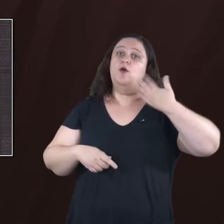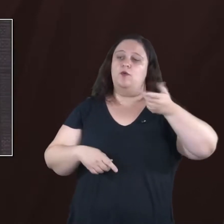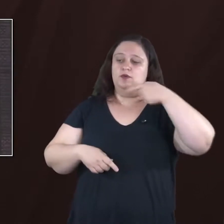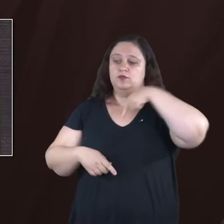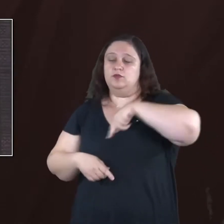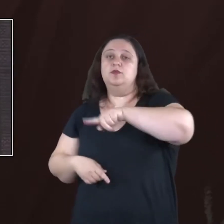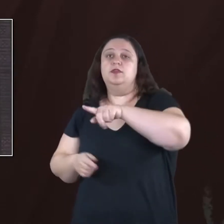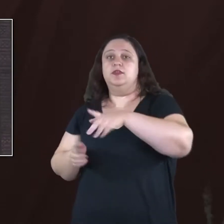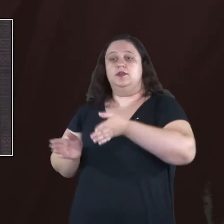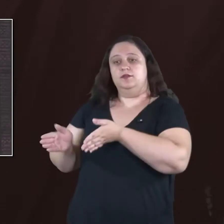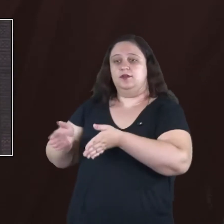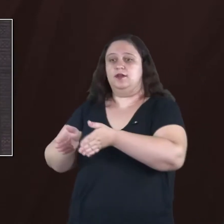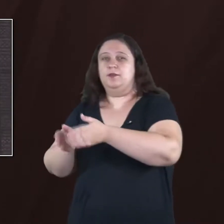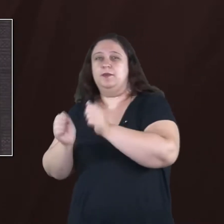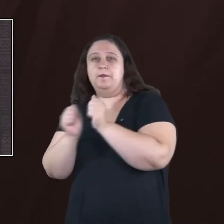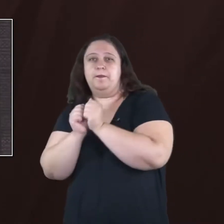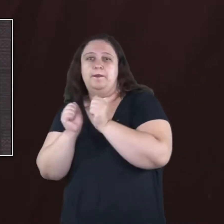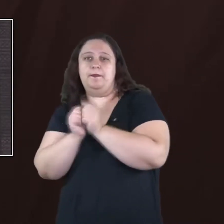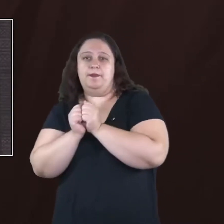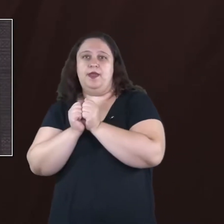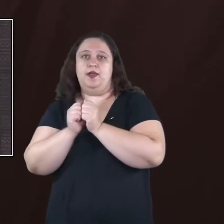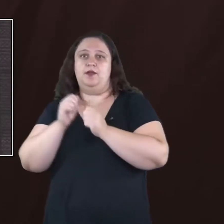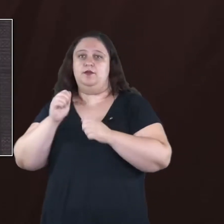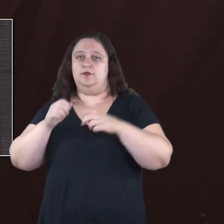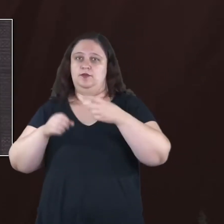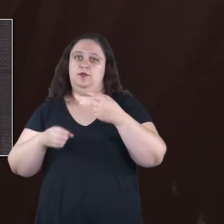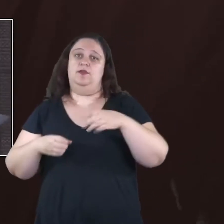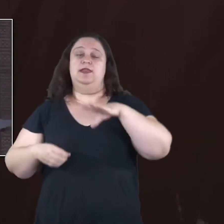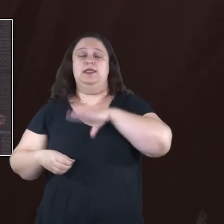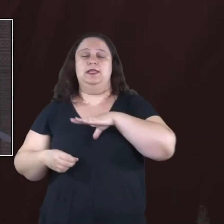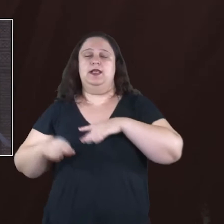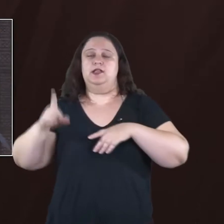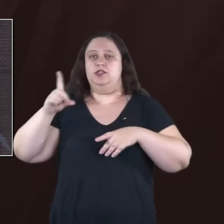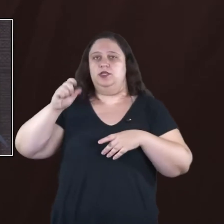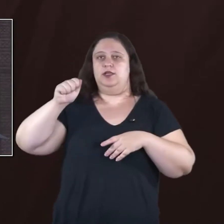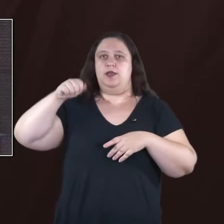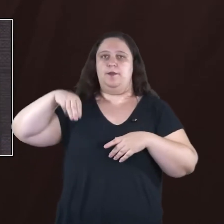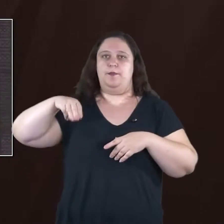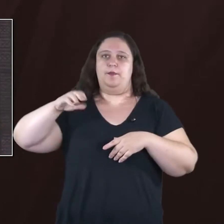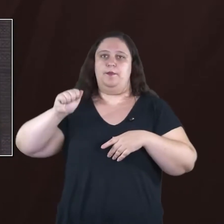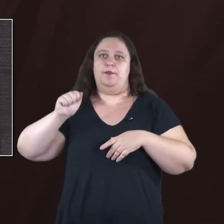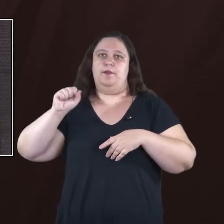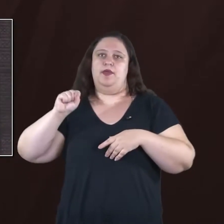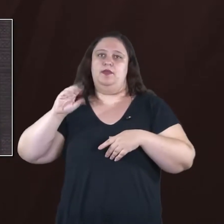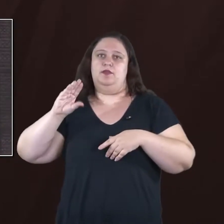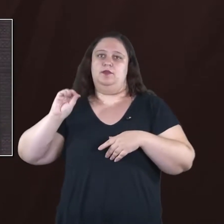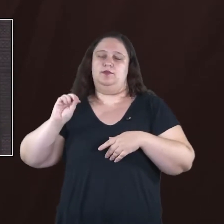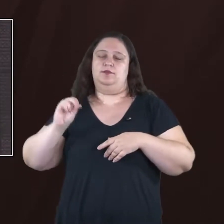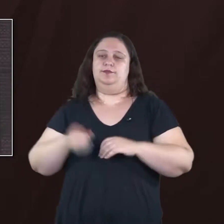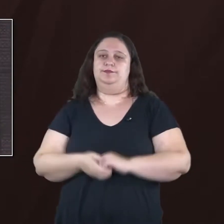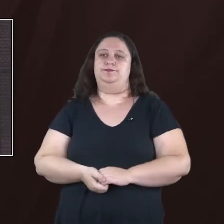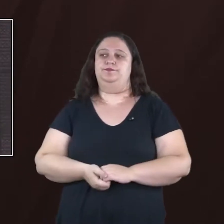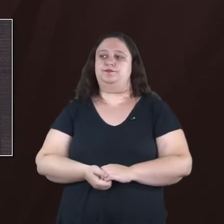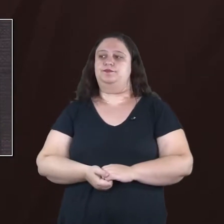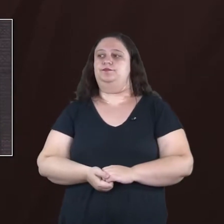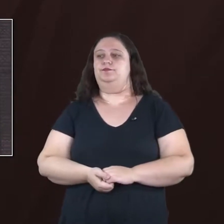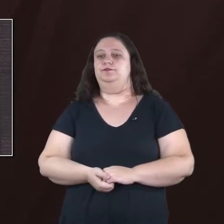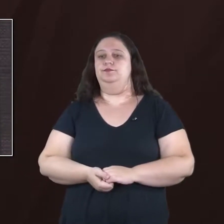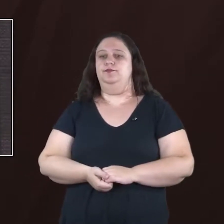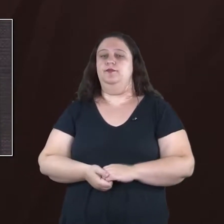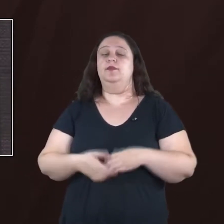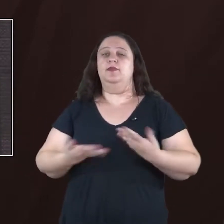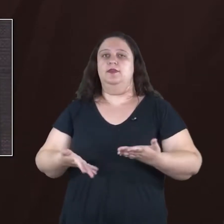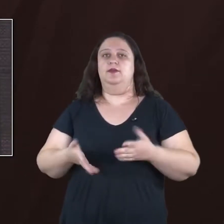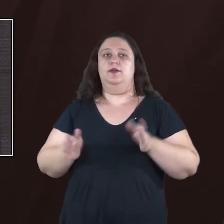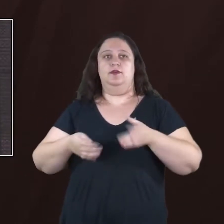caminho próximo a Damasco, certo? Então nós vamos já esta